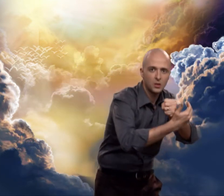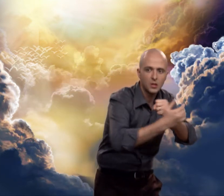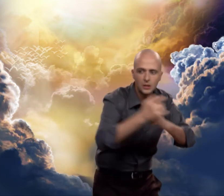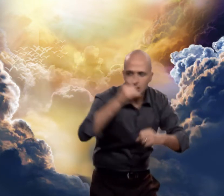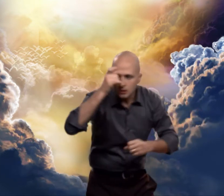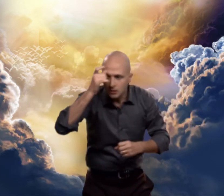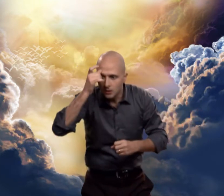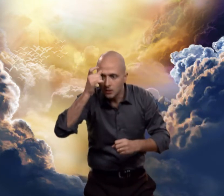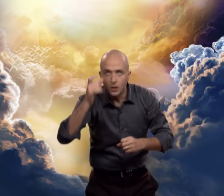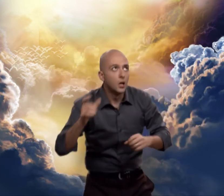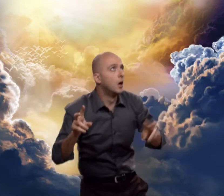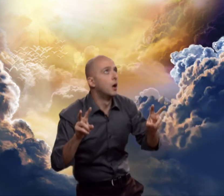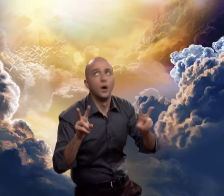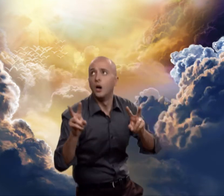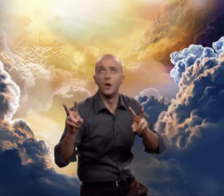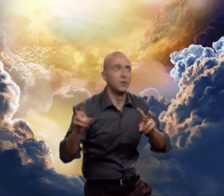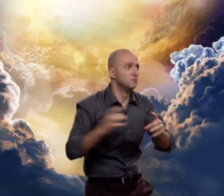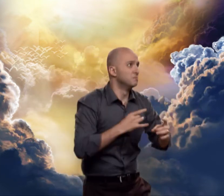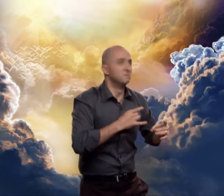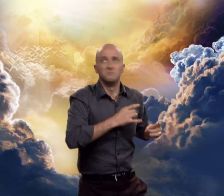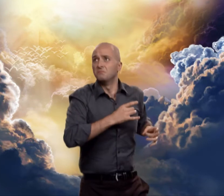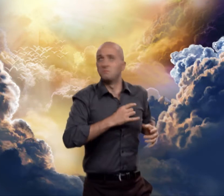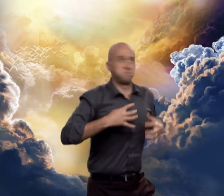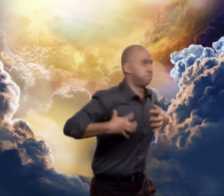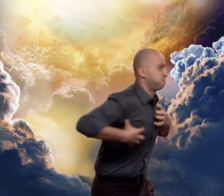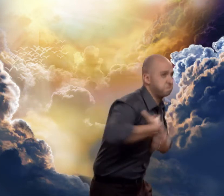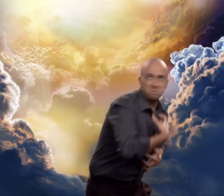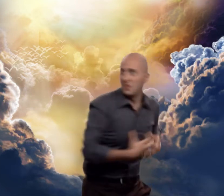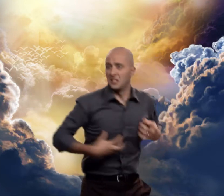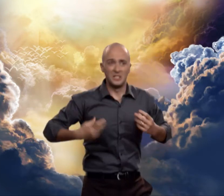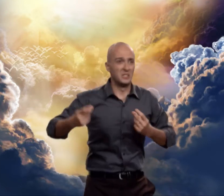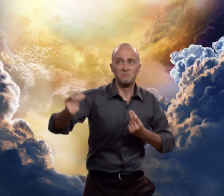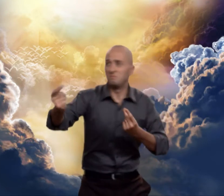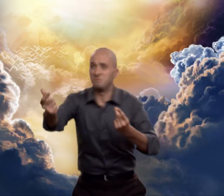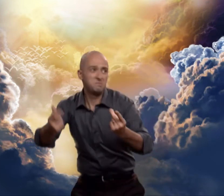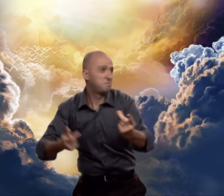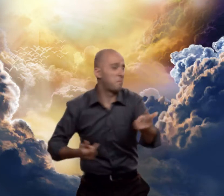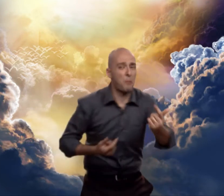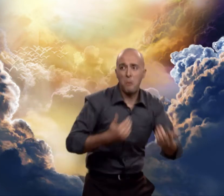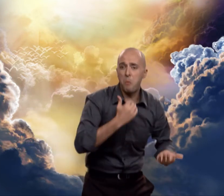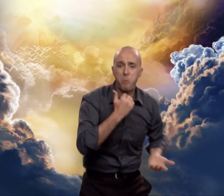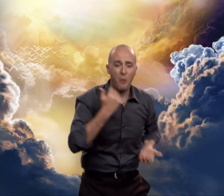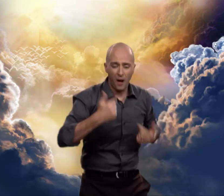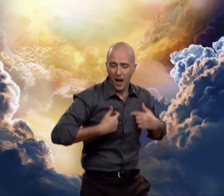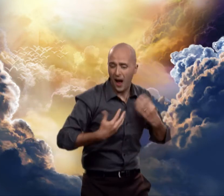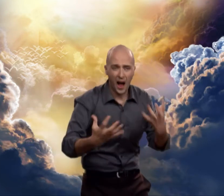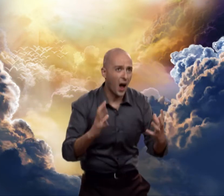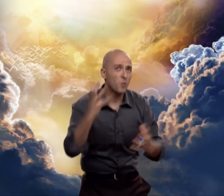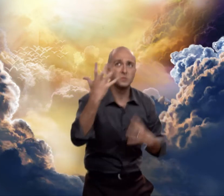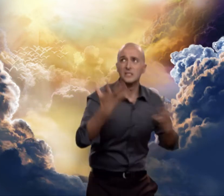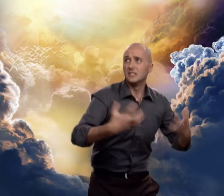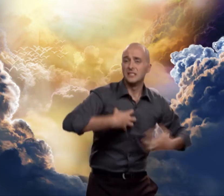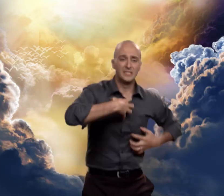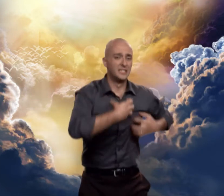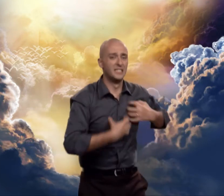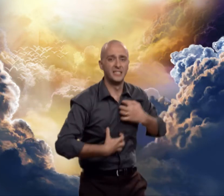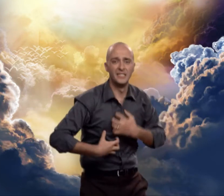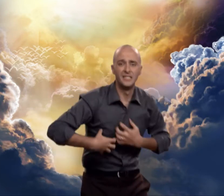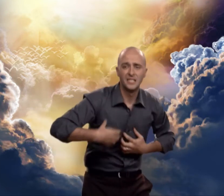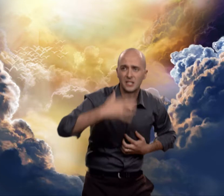Disse o profeta Isaías: naquele dia os homens atirarão aos ratos e aos morcegos os ídolos de prata e os ídolos de ouro que fizeram